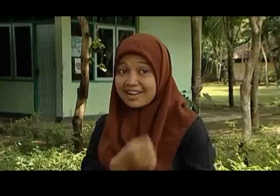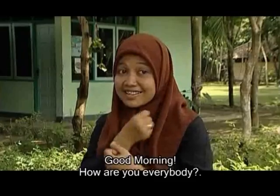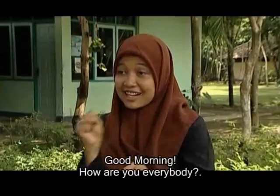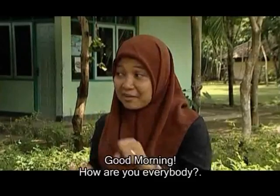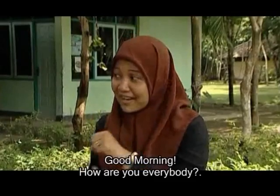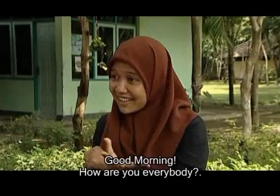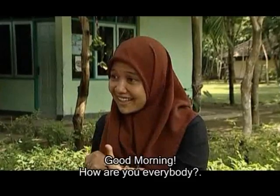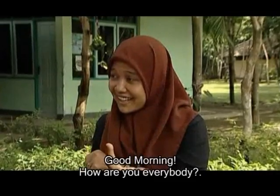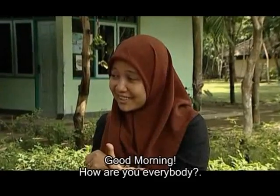Selamat pagi.